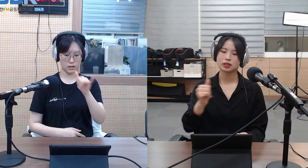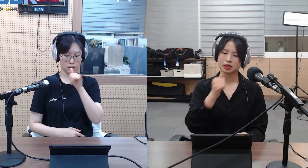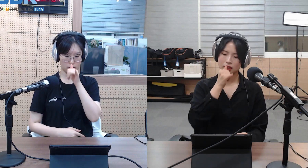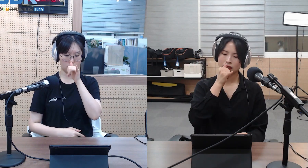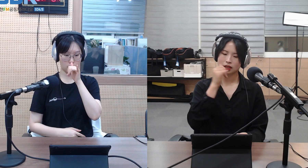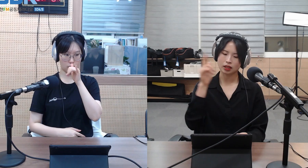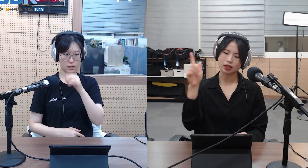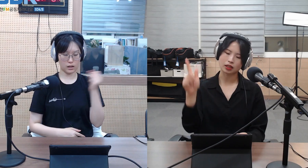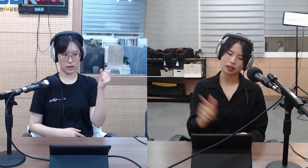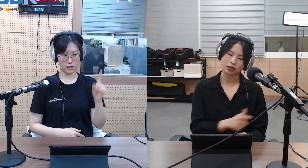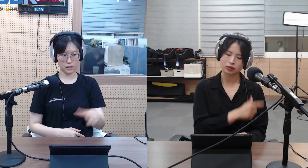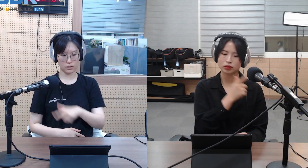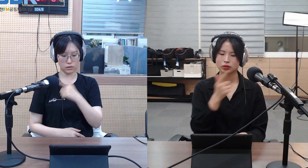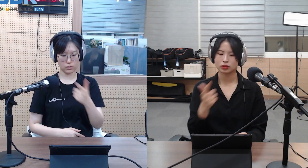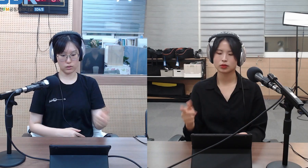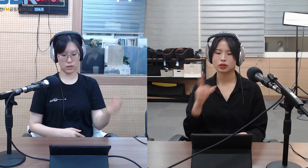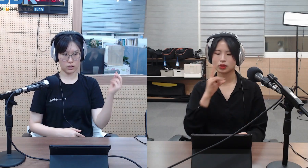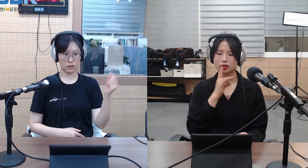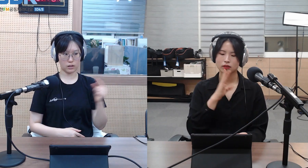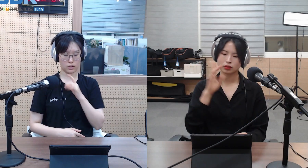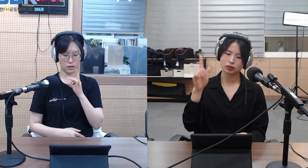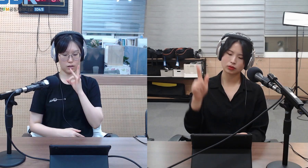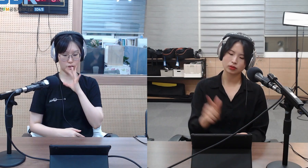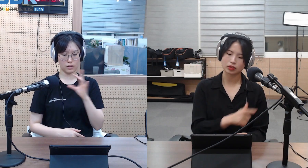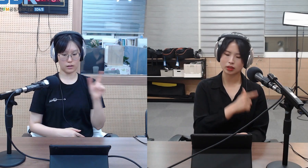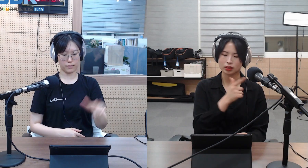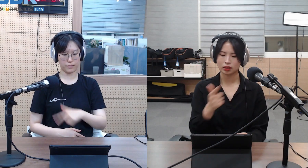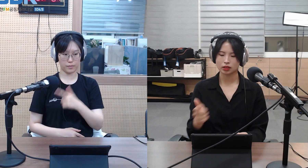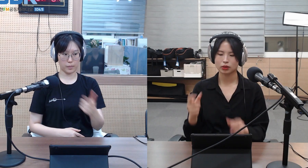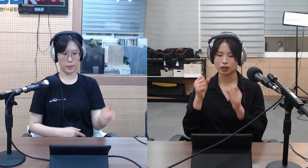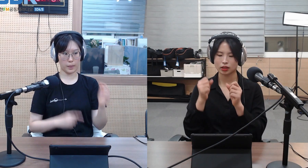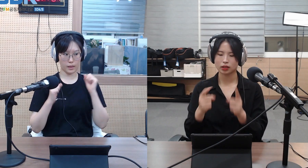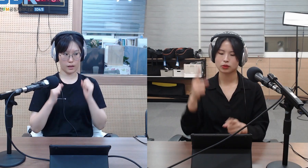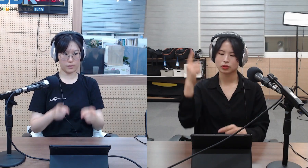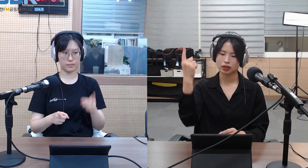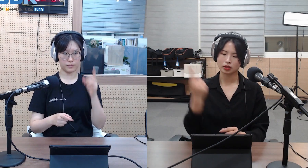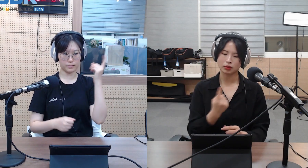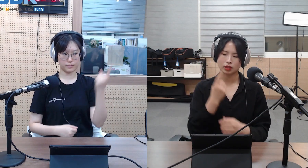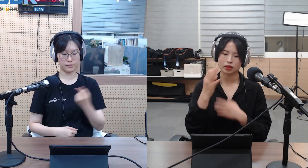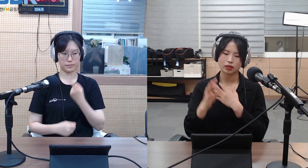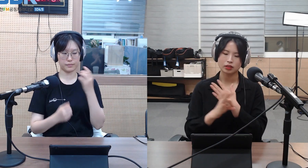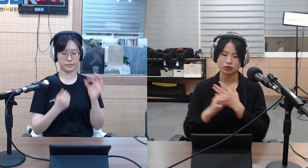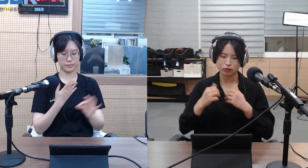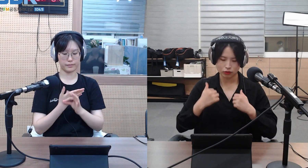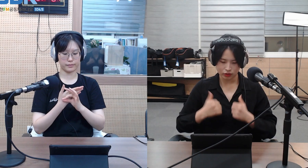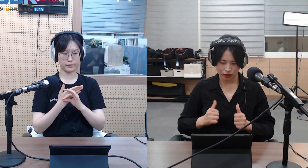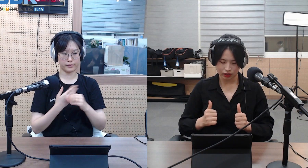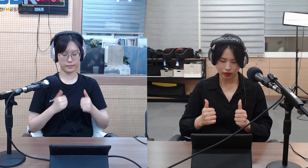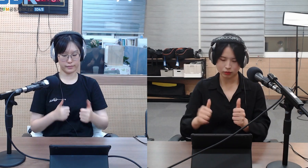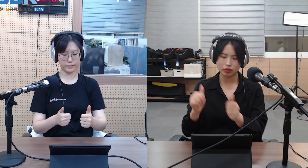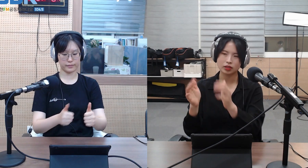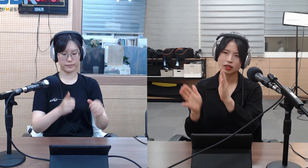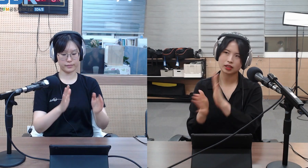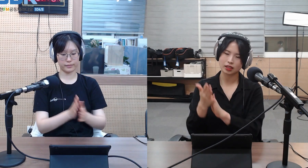있을까? 하루 단 하루만 기회가 온다면 죽을 힘을 다해